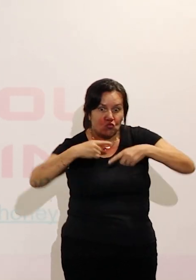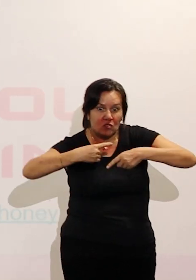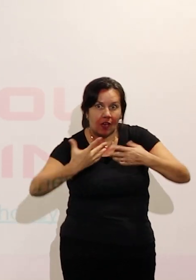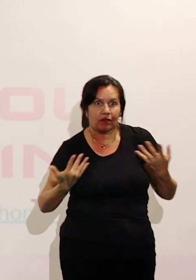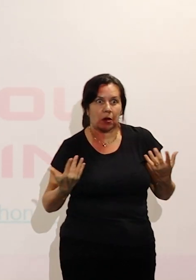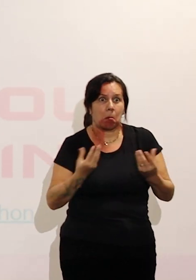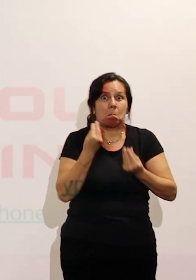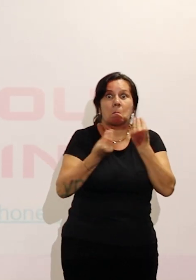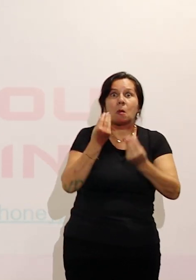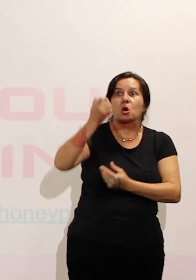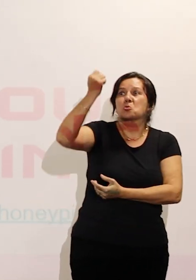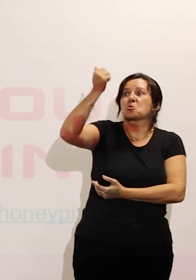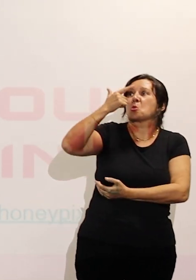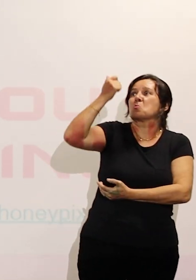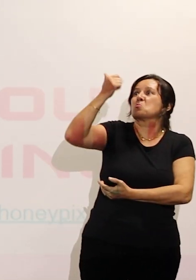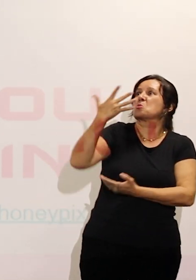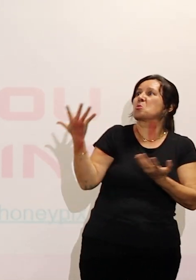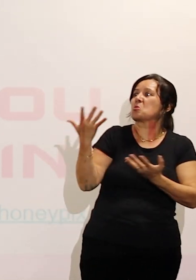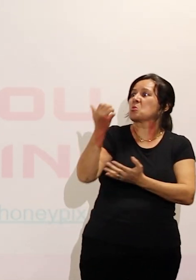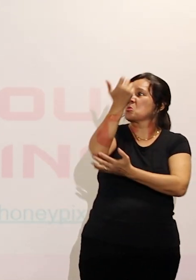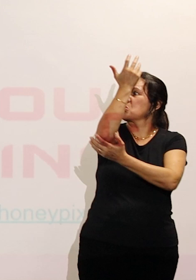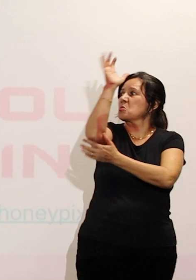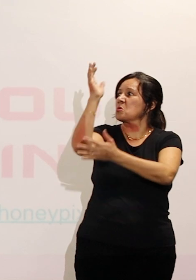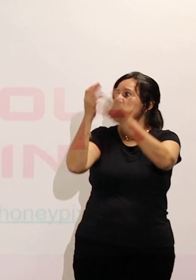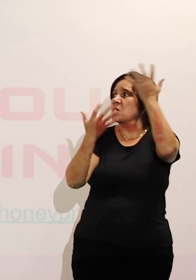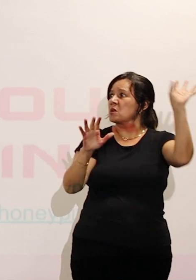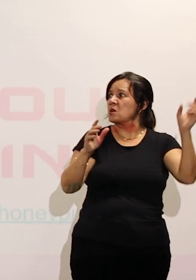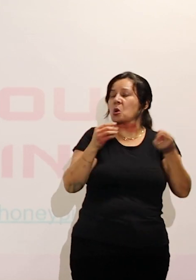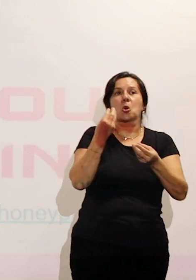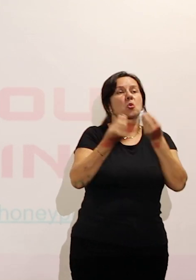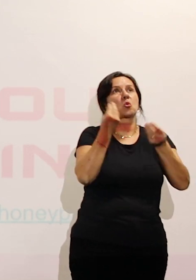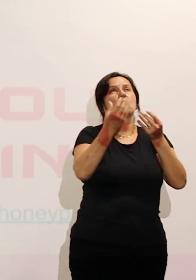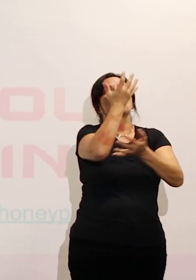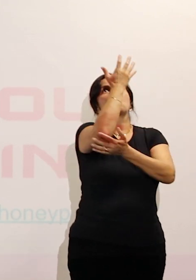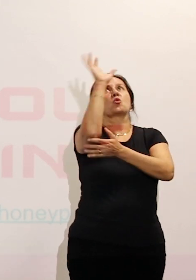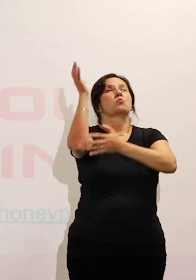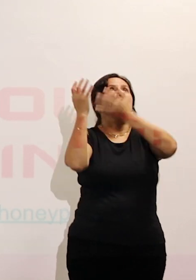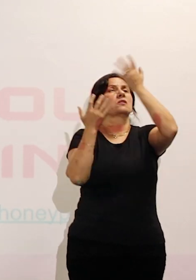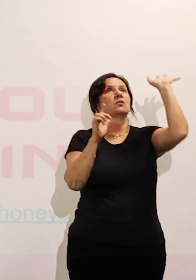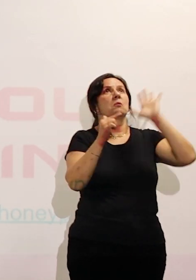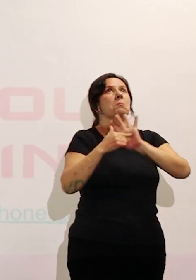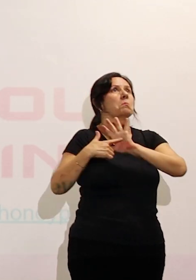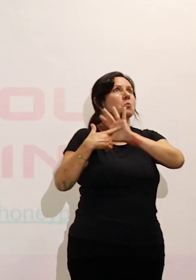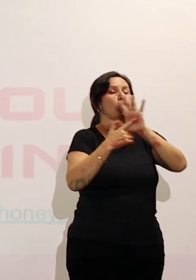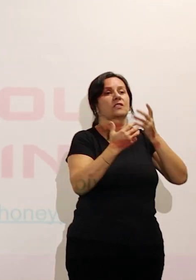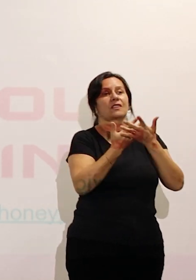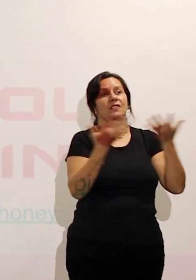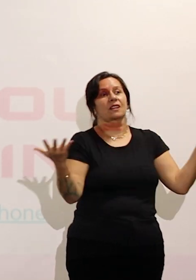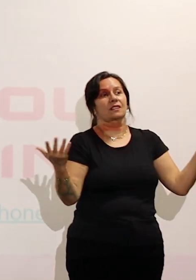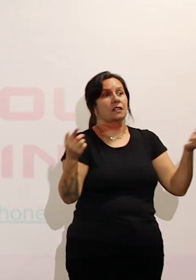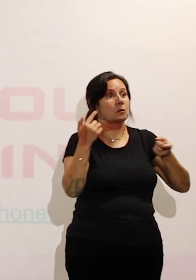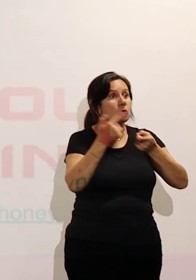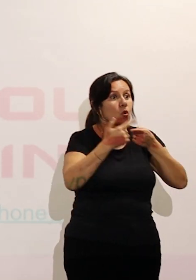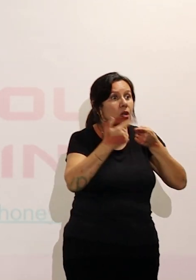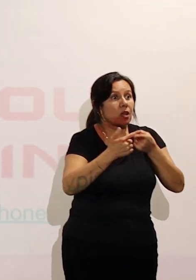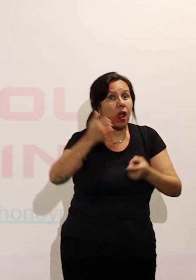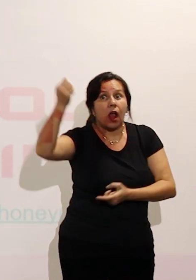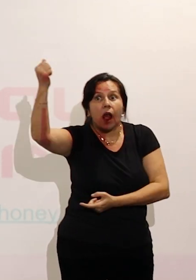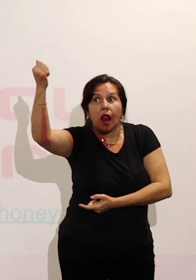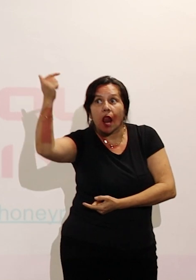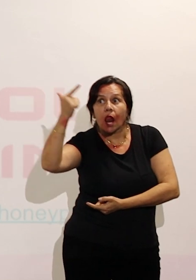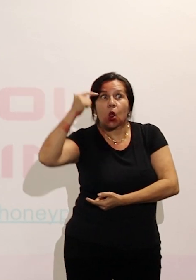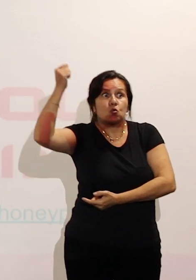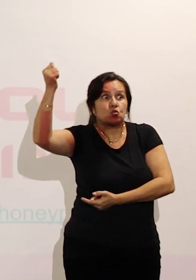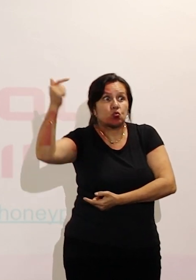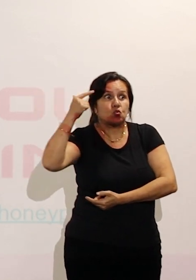mas como é que a luz bate na árvore? Por que, que a árvore mostra todas essas cores quando está sol? Porque a luz está batendo nas folhas e cada folha